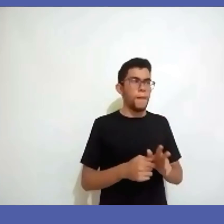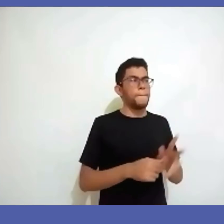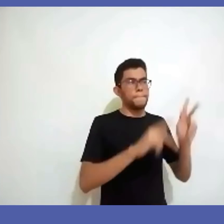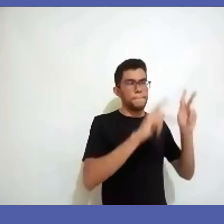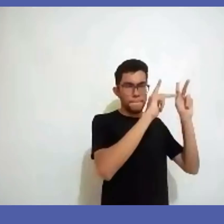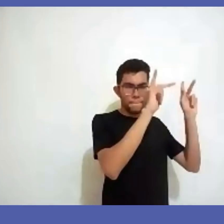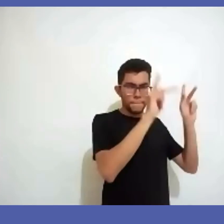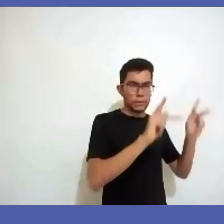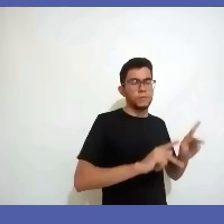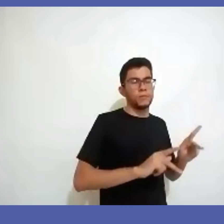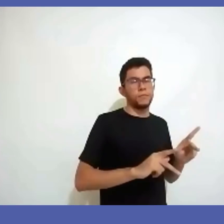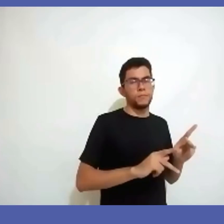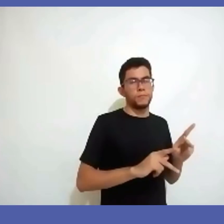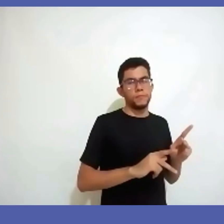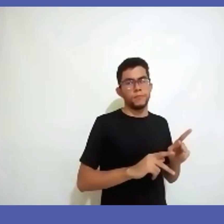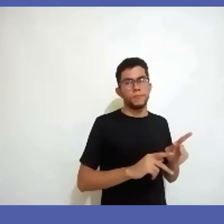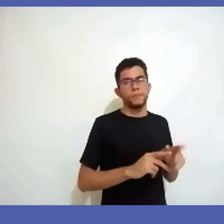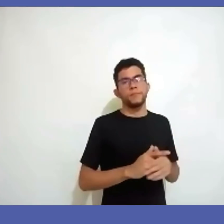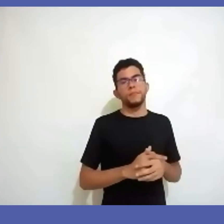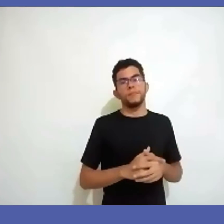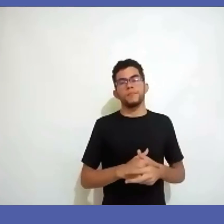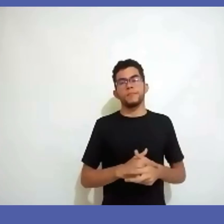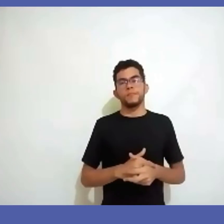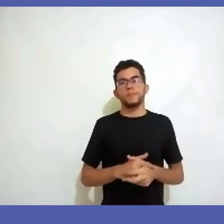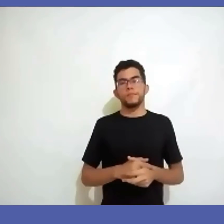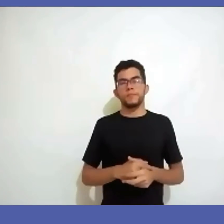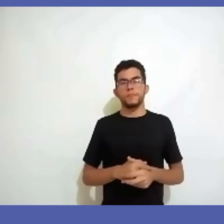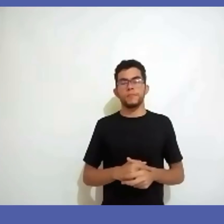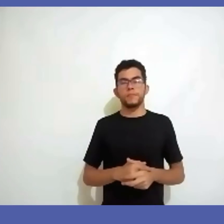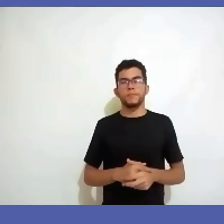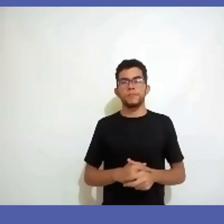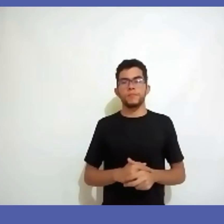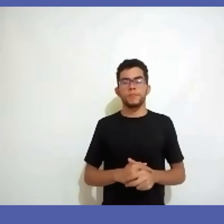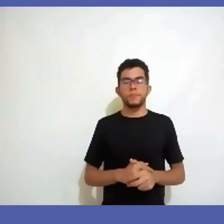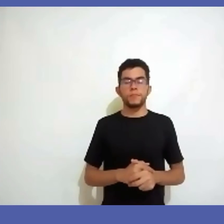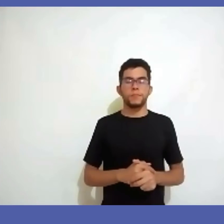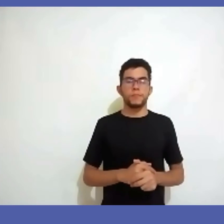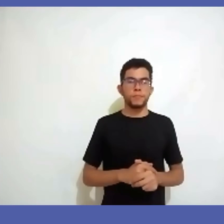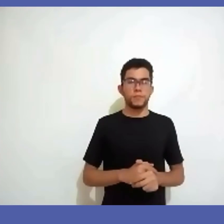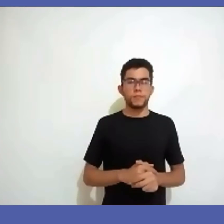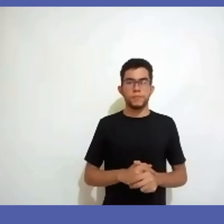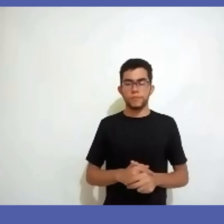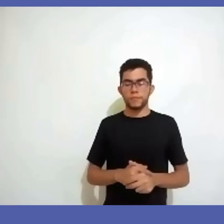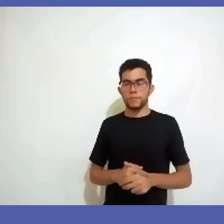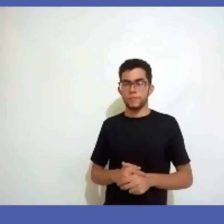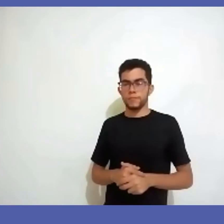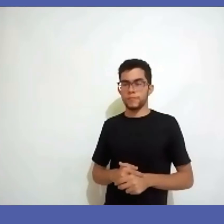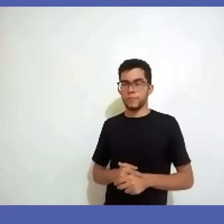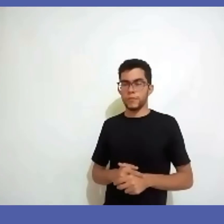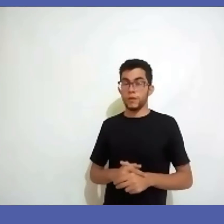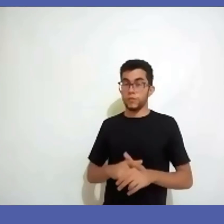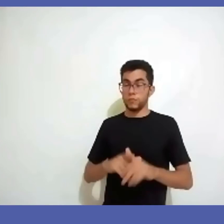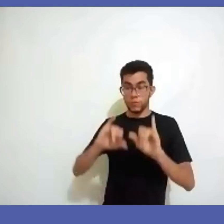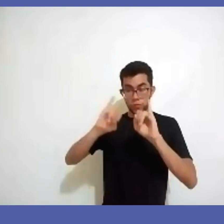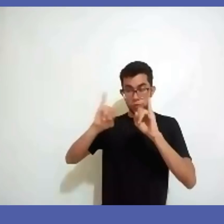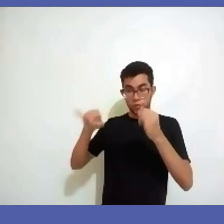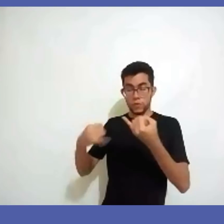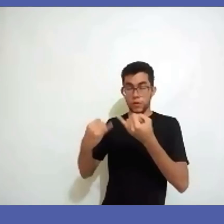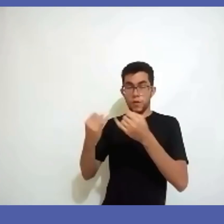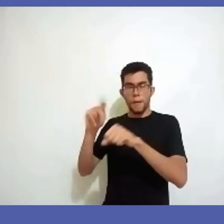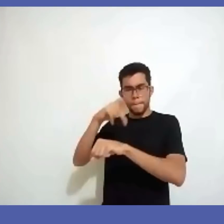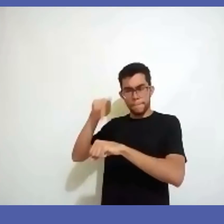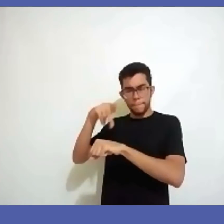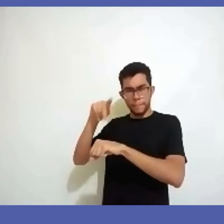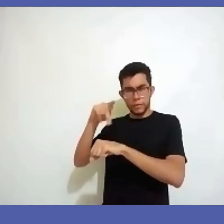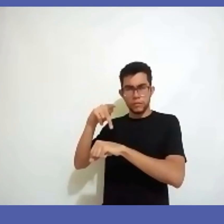No centro de Jerusalém, irmãos, existe uma praça com o nome de Oswaldo Aranha. Se vocês forem para